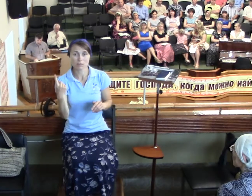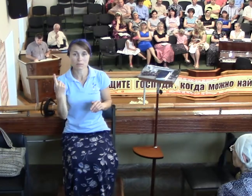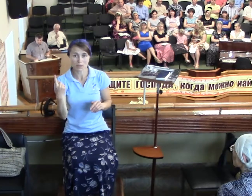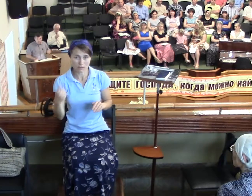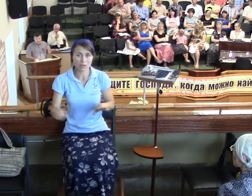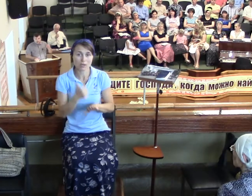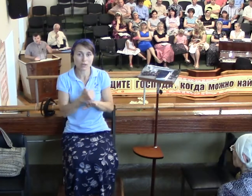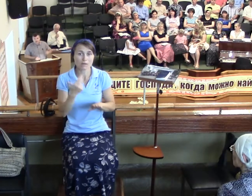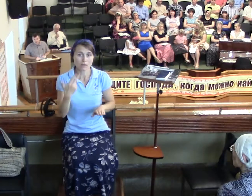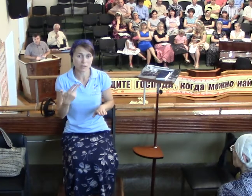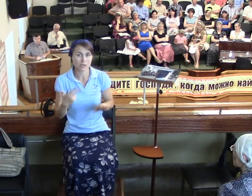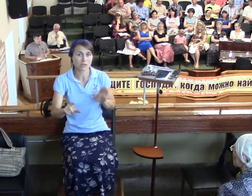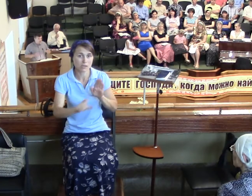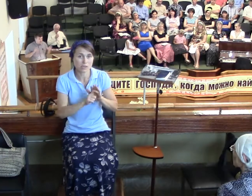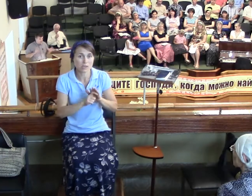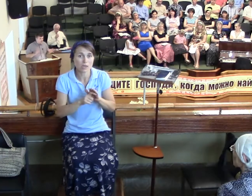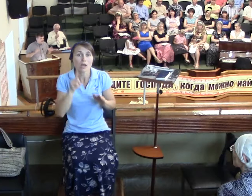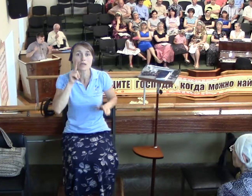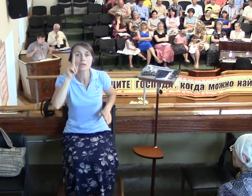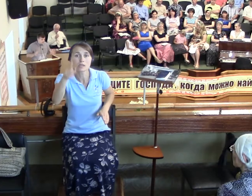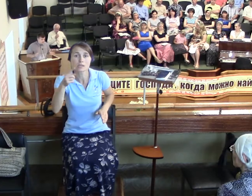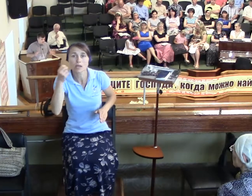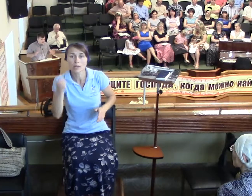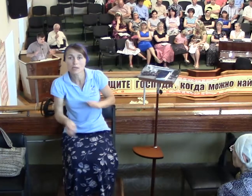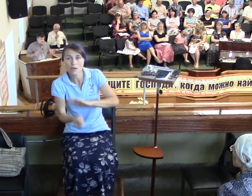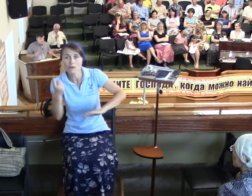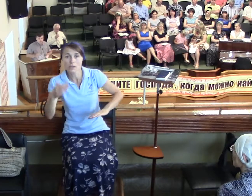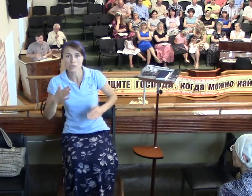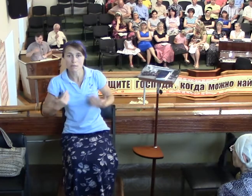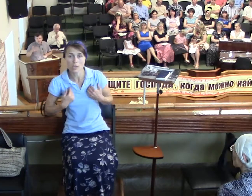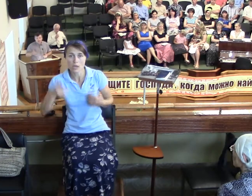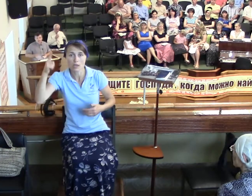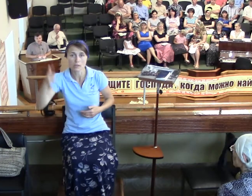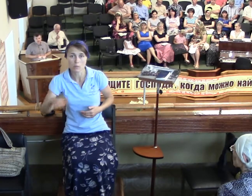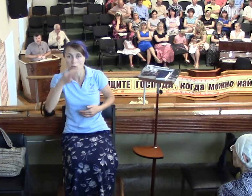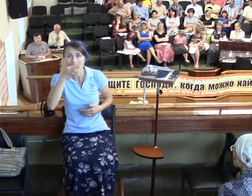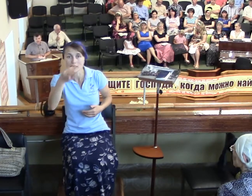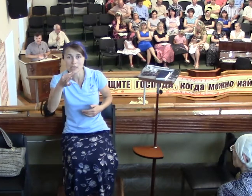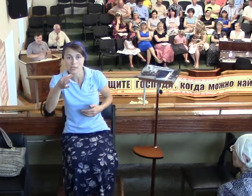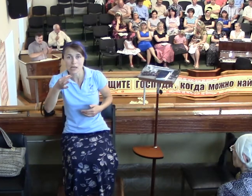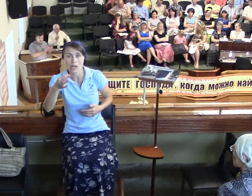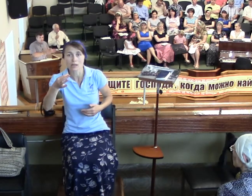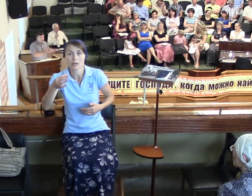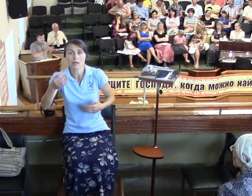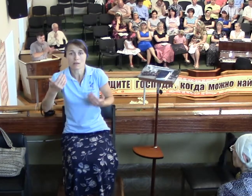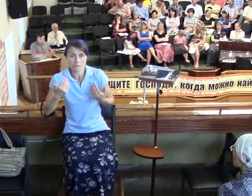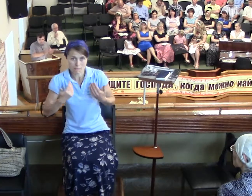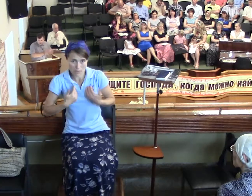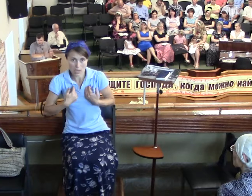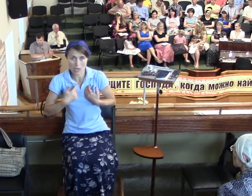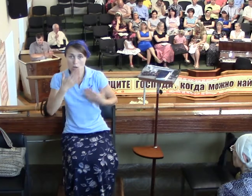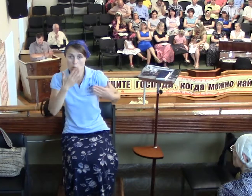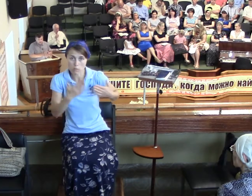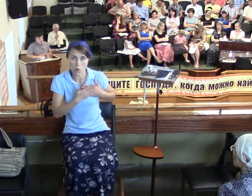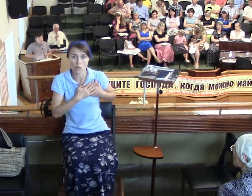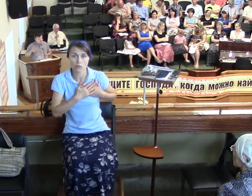советников, и возле него был такой советник, помните, был такой Ахитофел, которому люди, когда обращались, сказано, как будто бы сам Бог